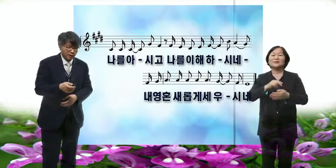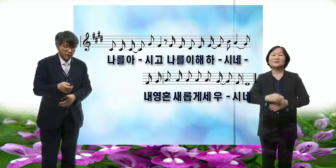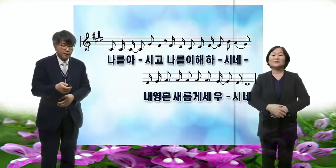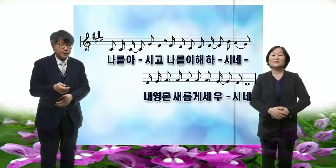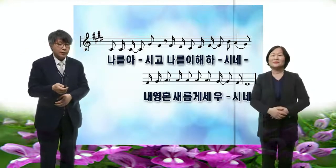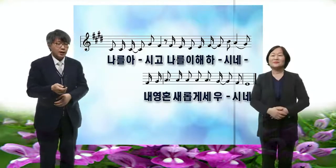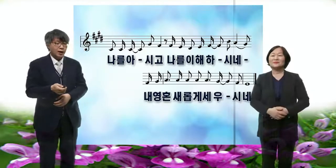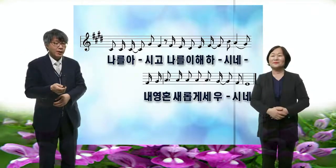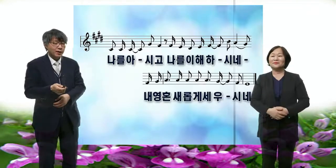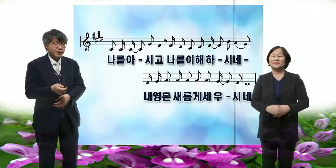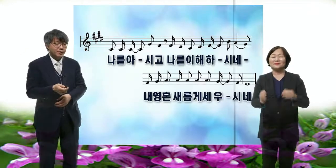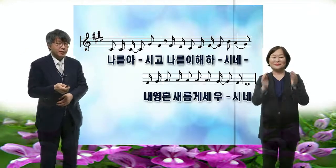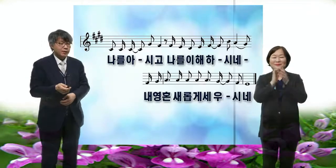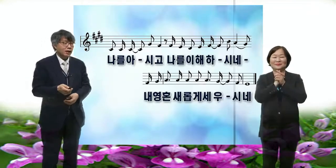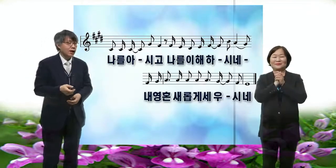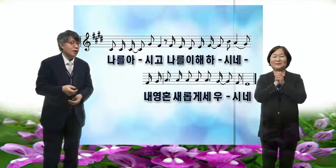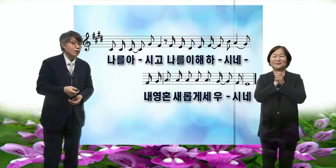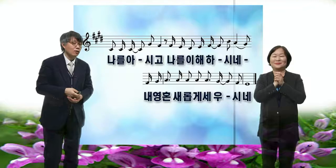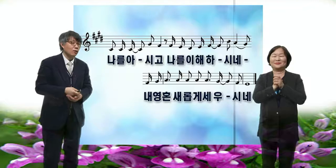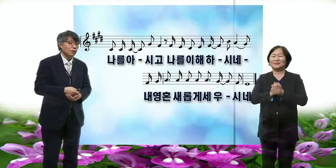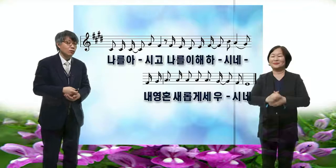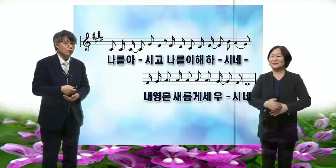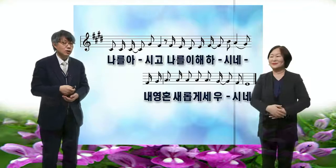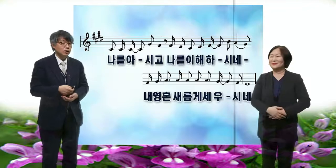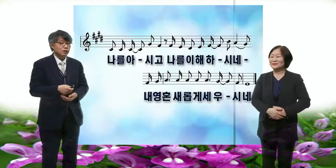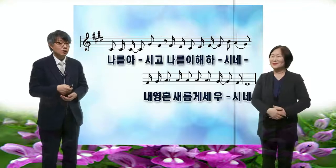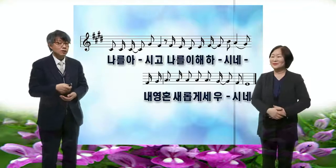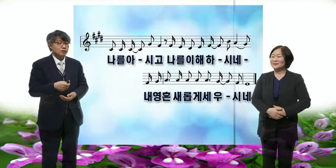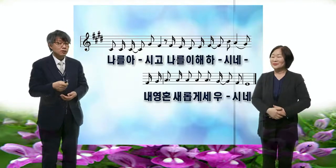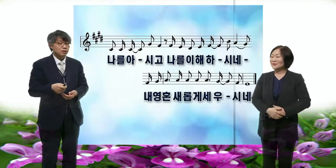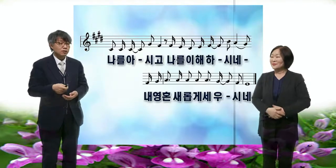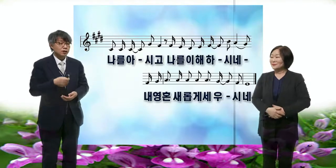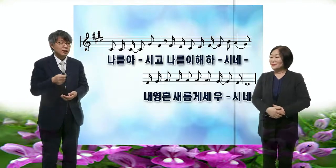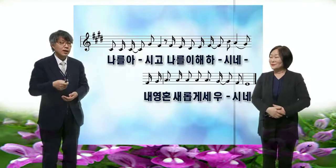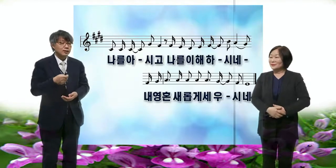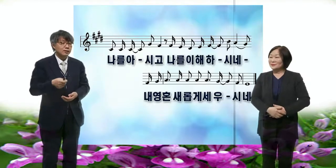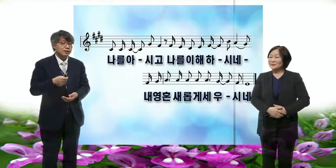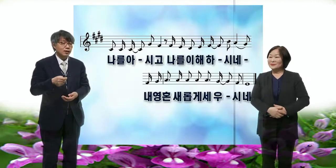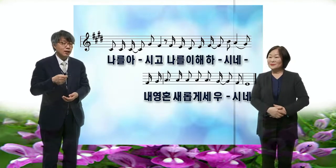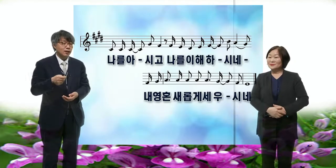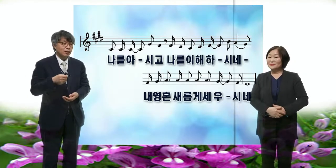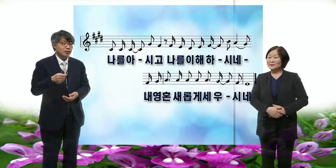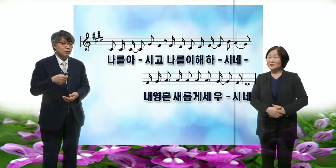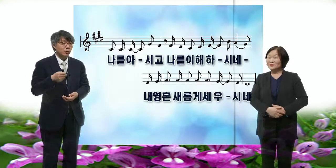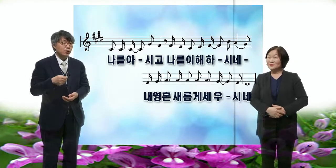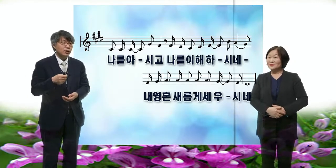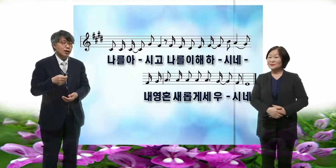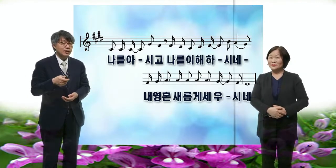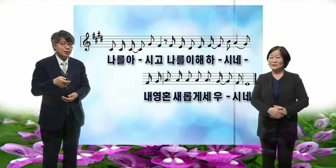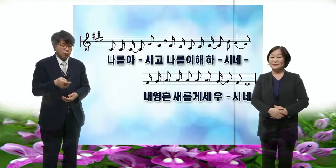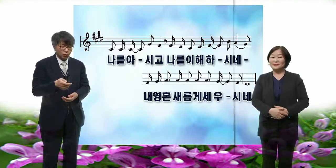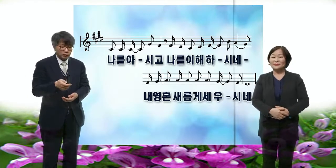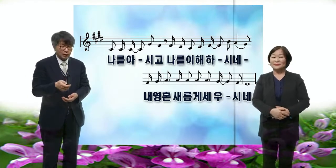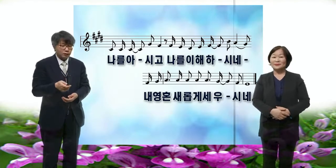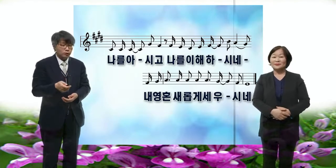세우시네. 아멘. 자, 우리 그 찬양의 그 표현이나 가사들이 조금씩 다를 수